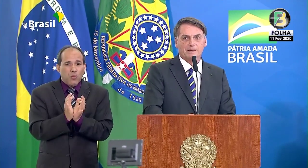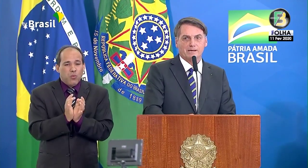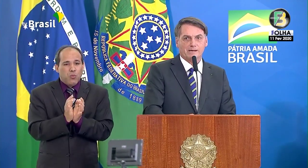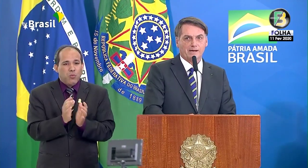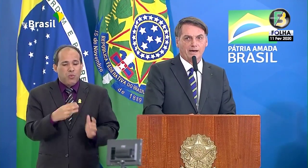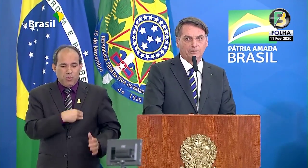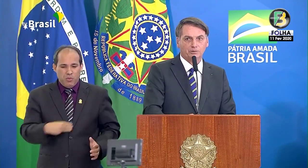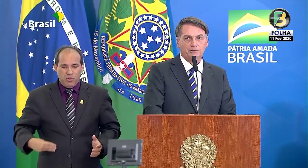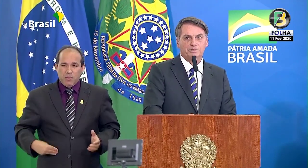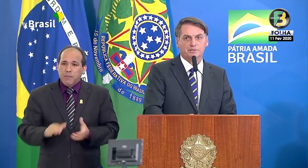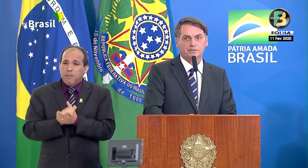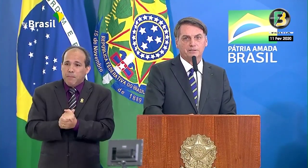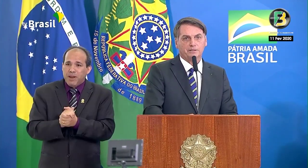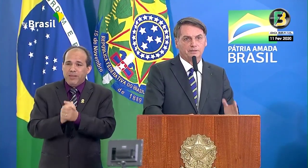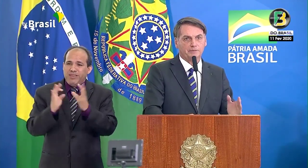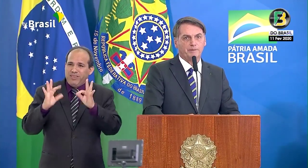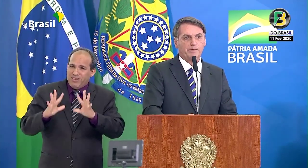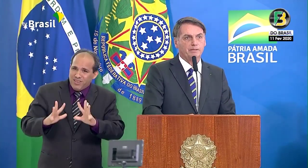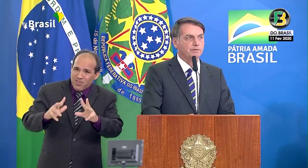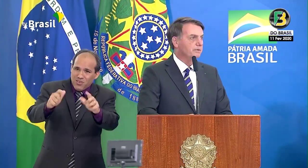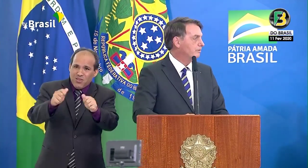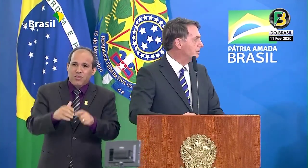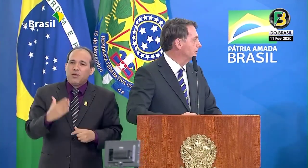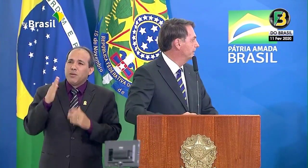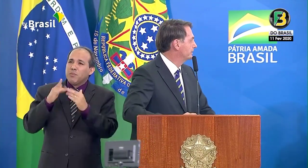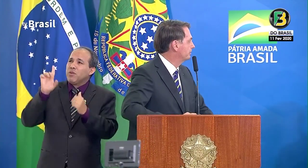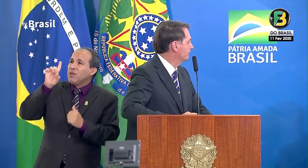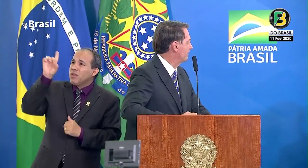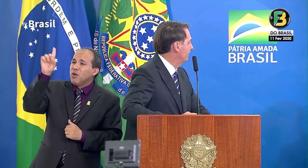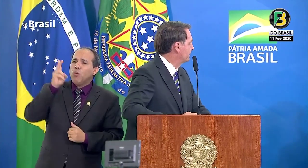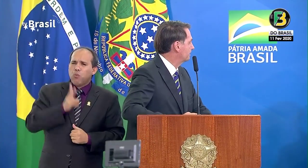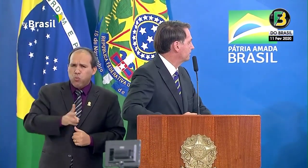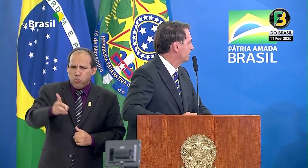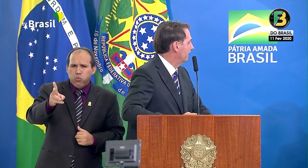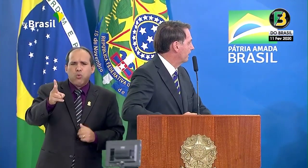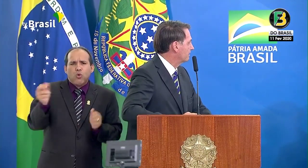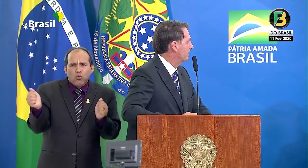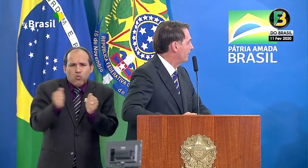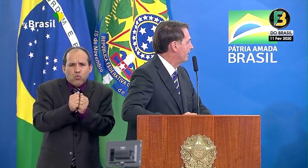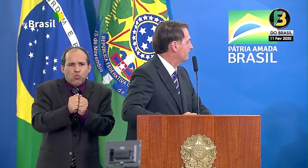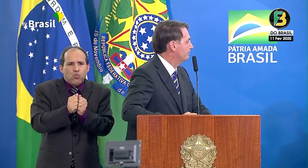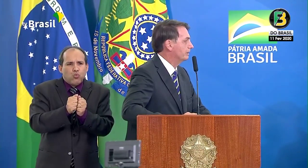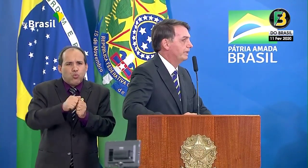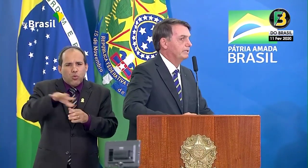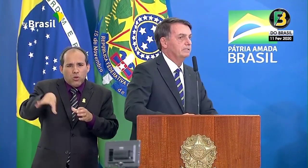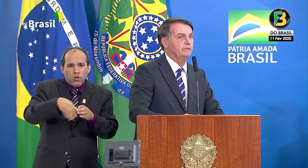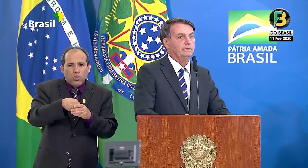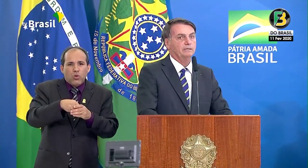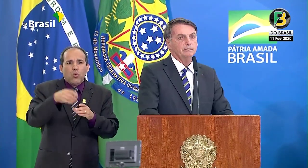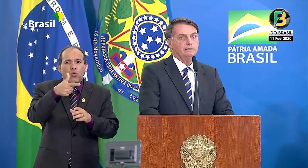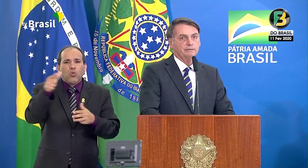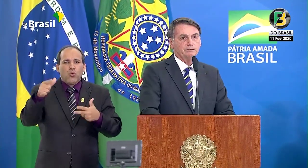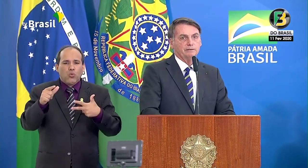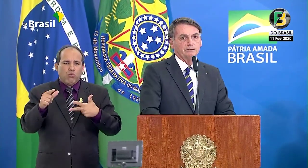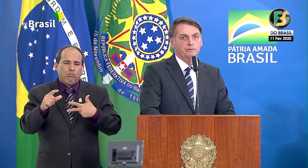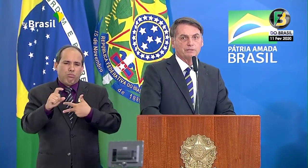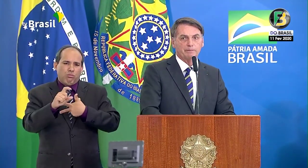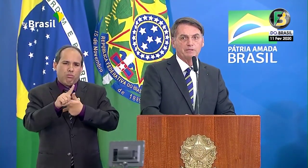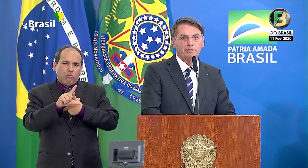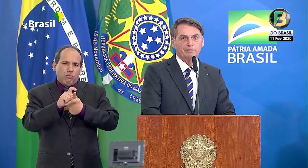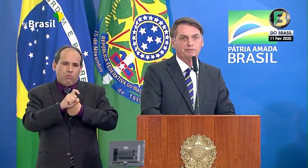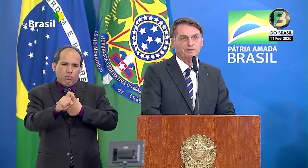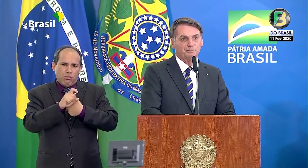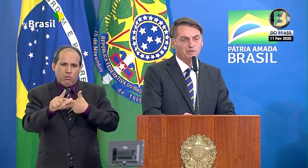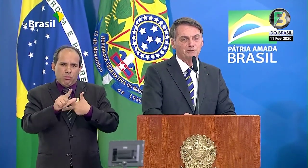parabéns a todos e peço a Deus que continue, juntamente com os integrantes dos demais poderes,